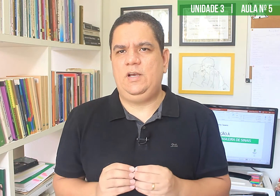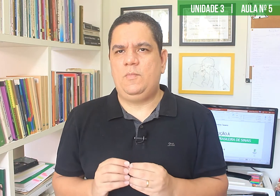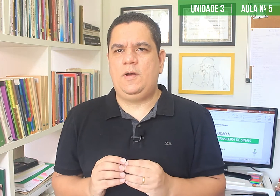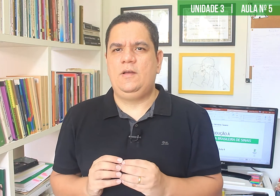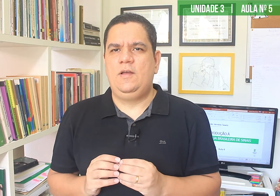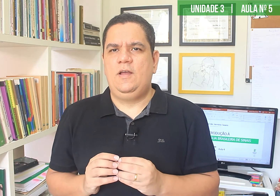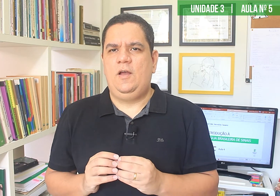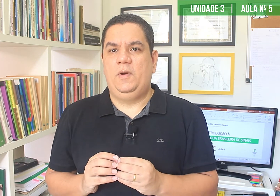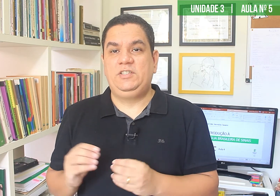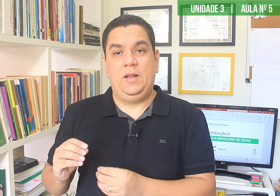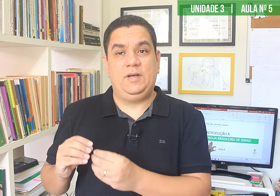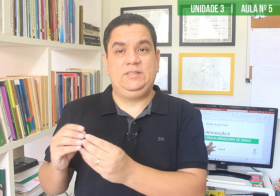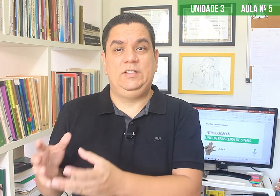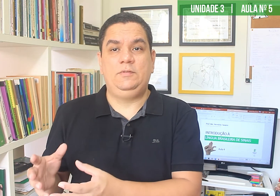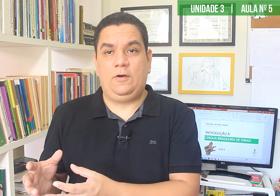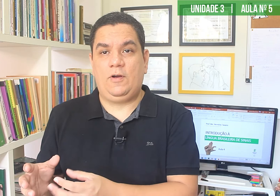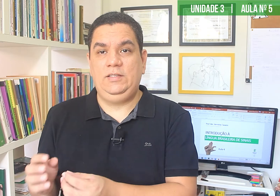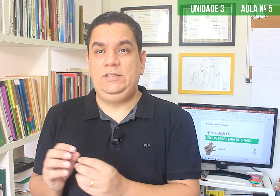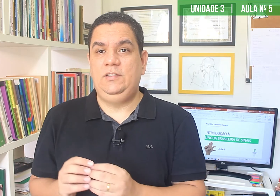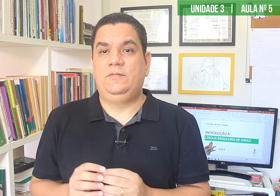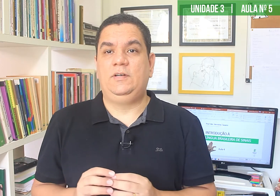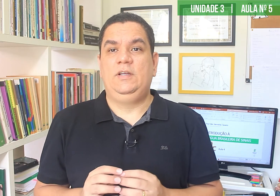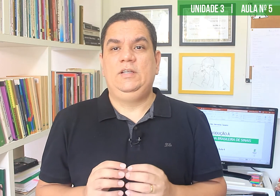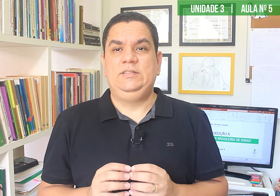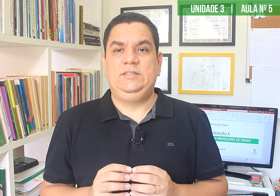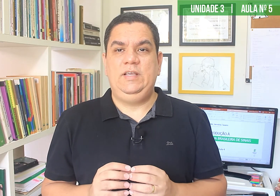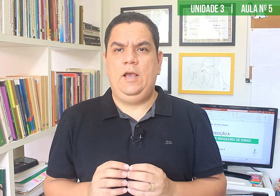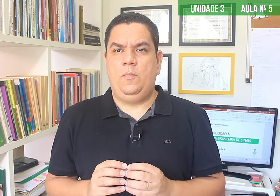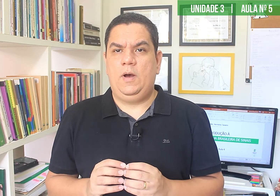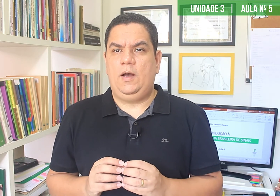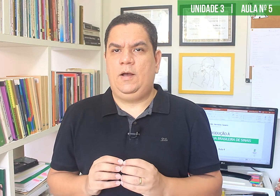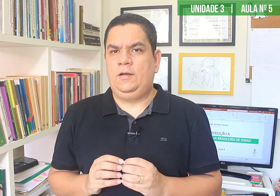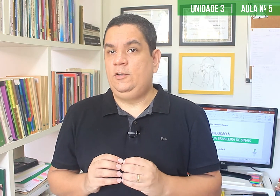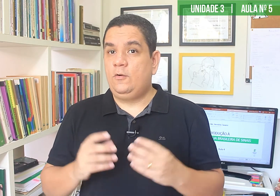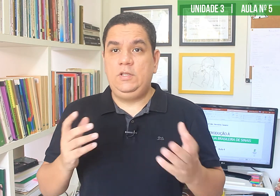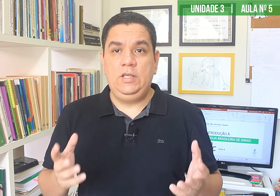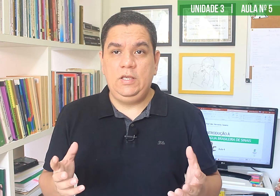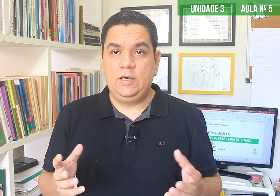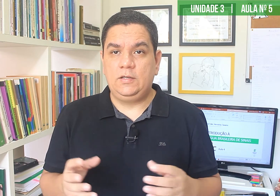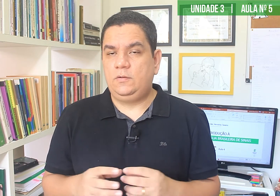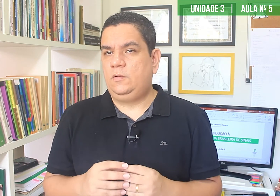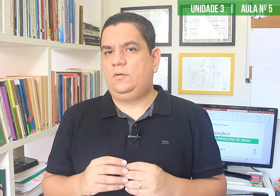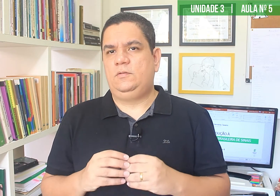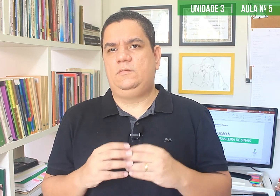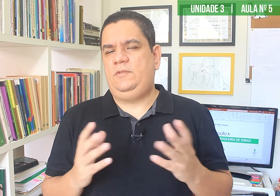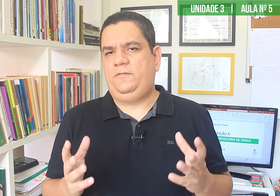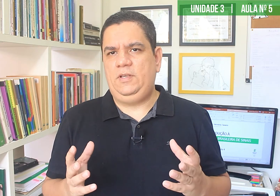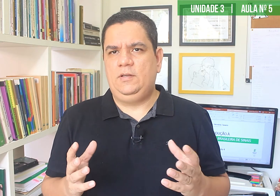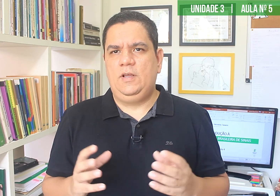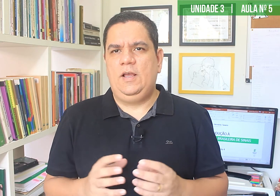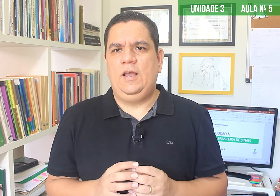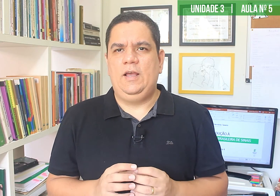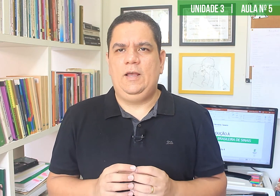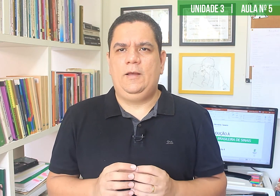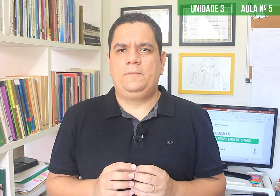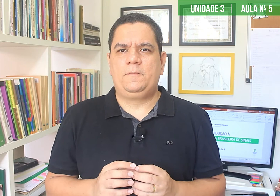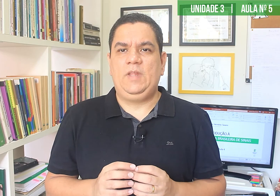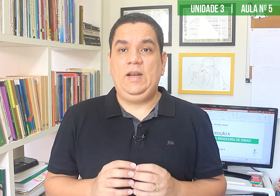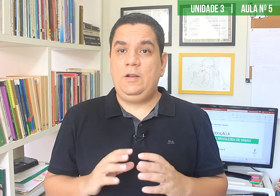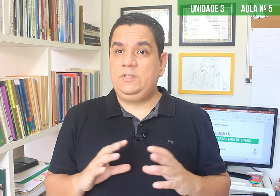uma exclamação interrogativa, se é uma ironia, enfim. Na língua de